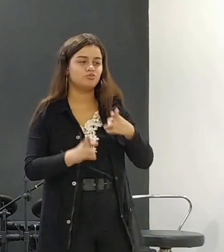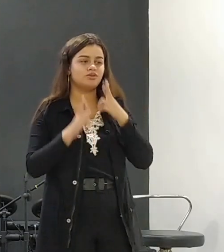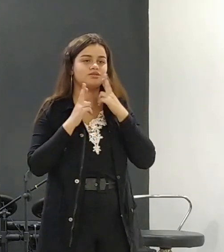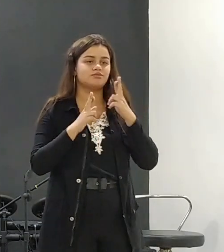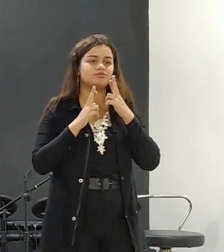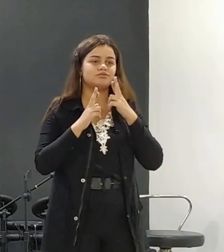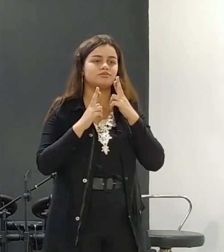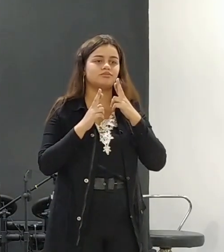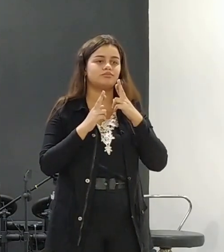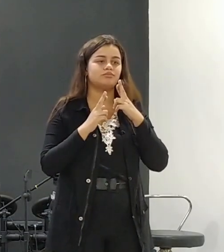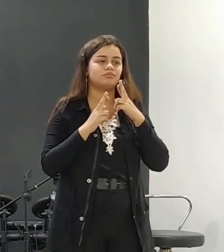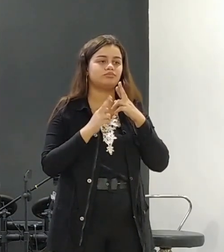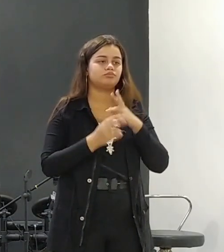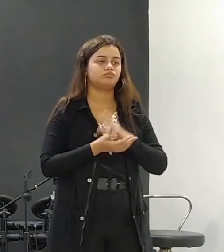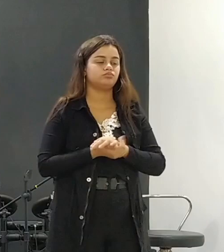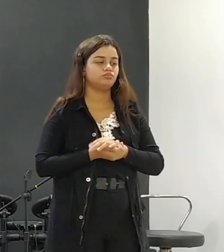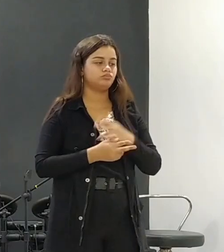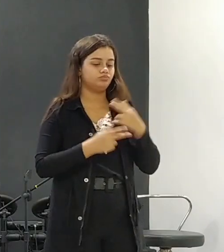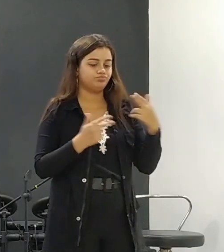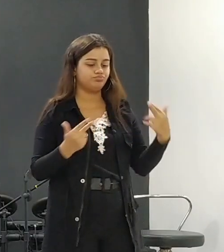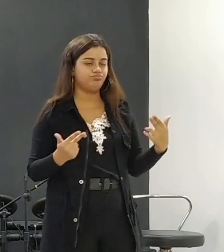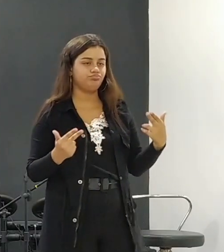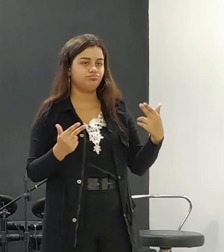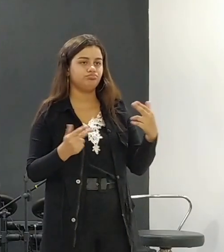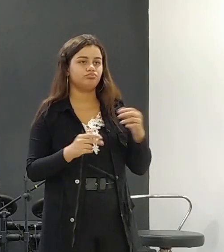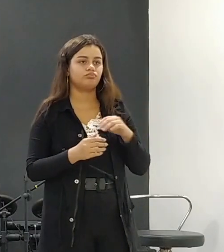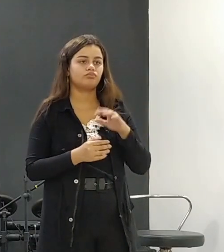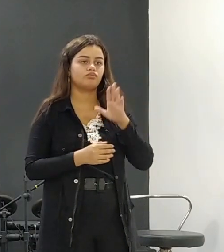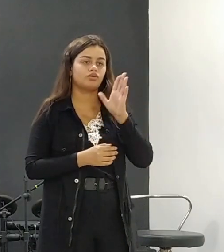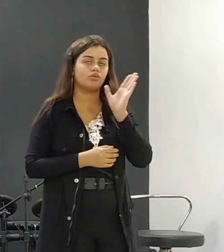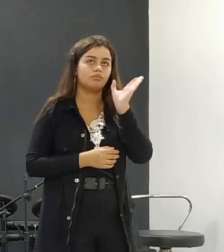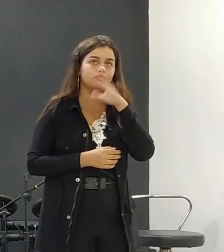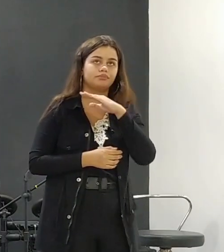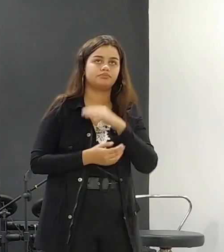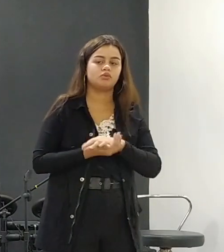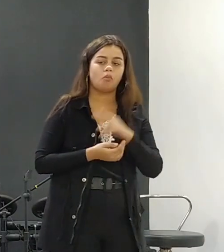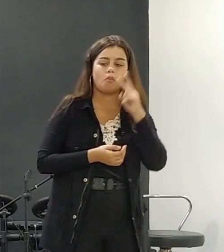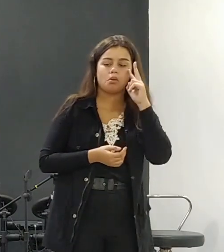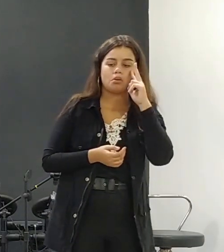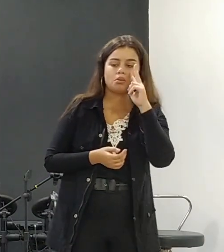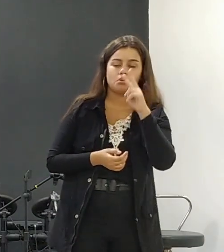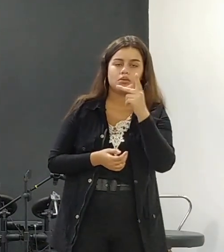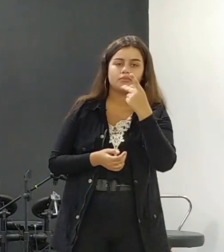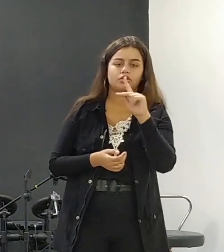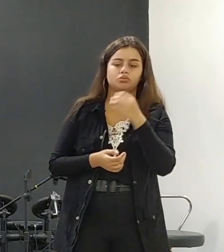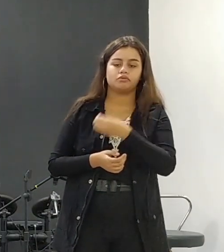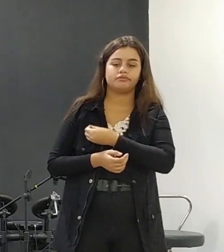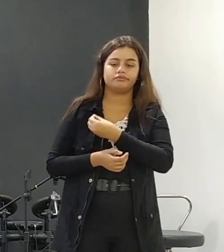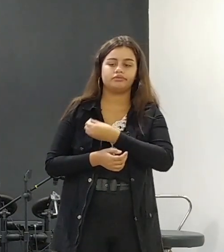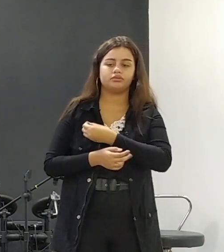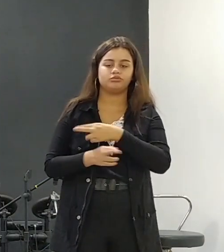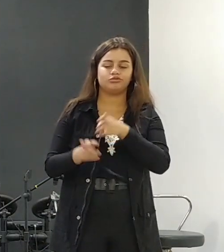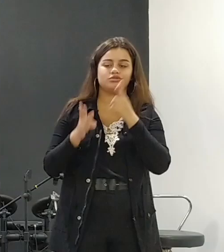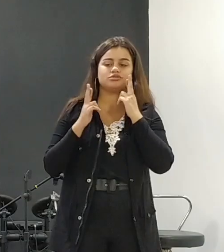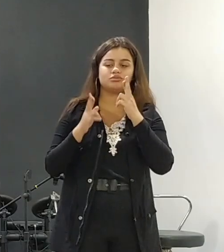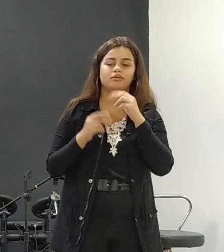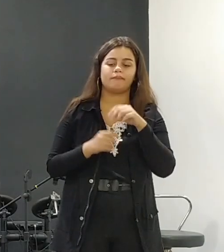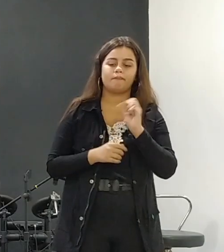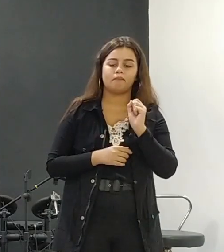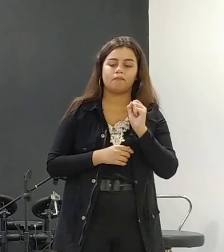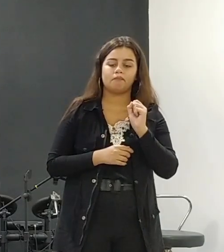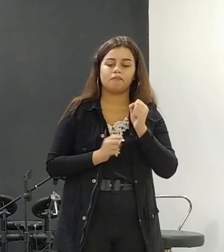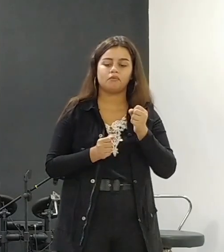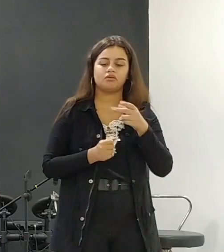águas, ela brotará. Estou olhando para você, estou olhando para a tua vida, para os teus relacionamentos, e podem estar dizendo,